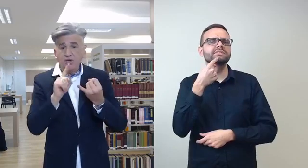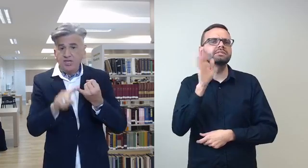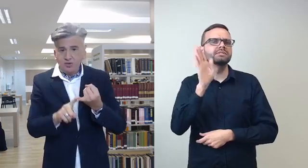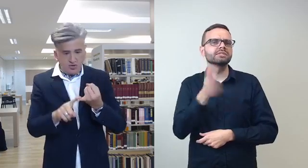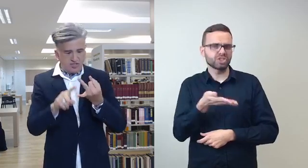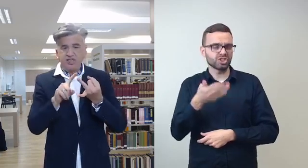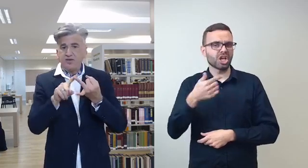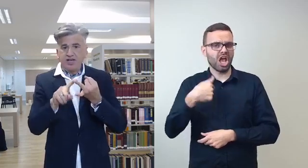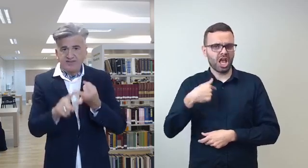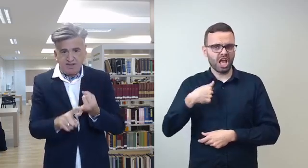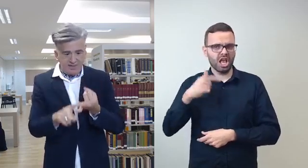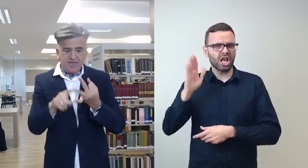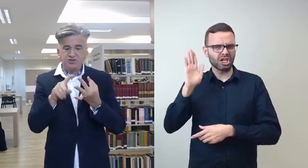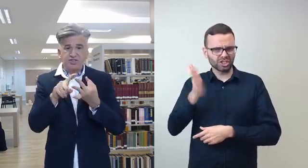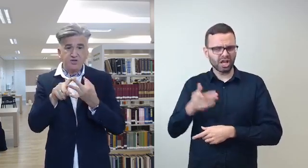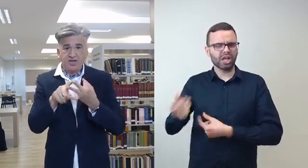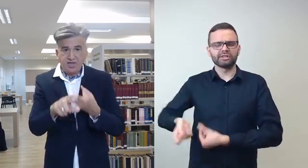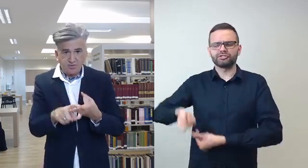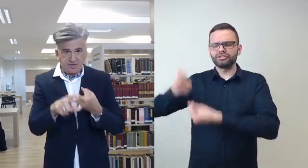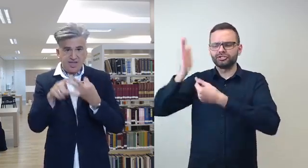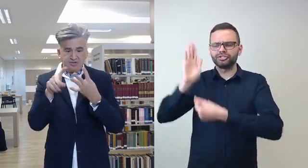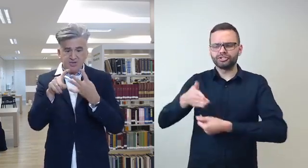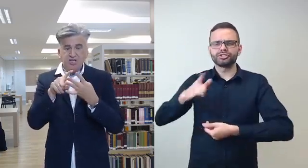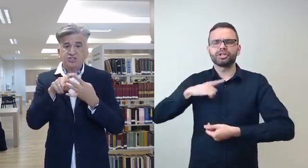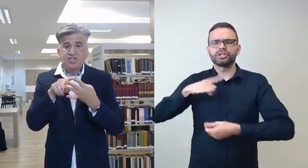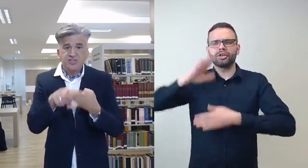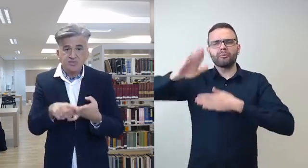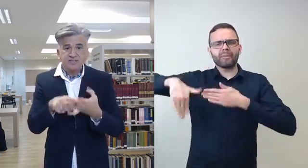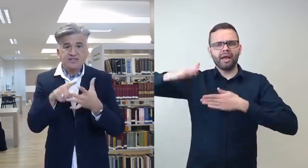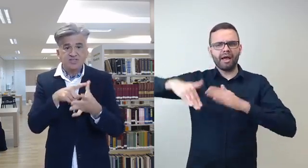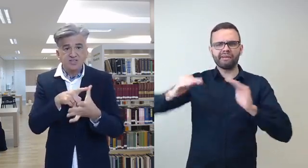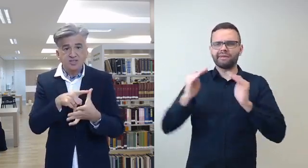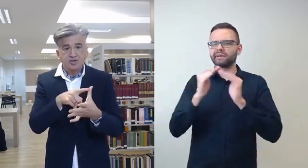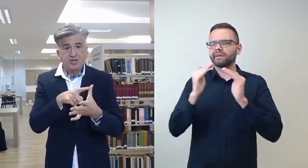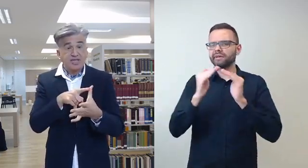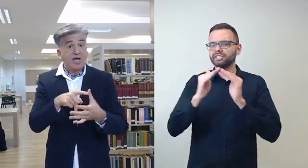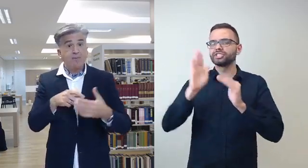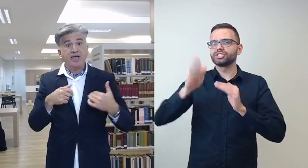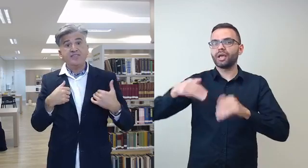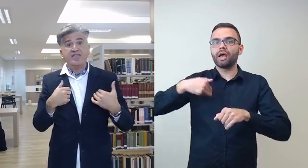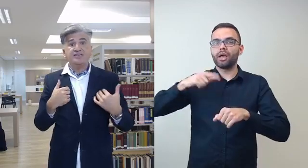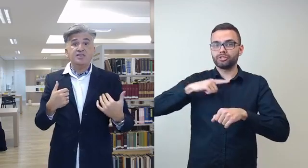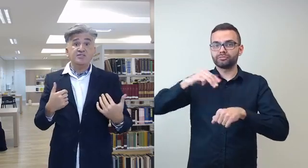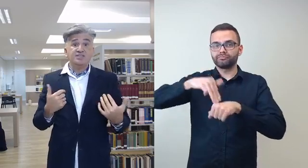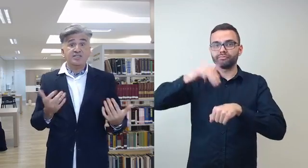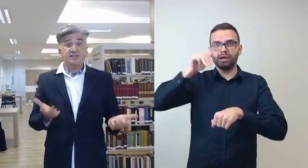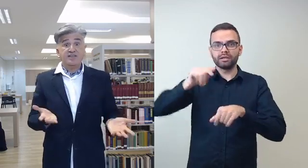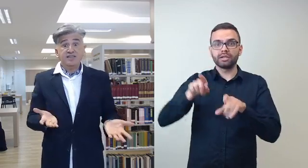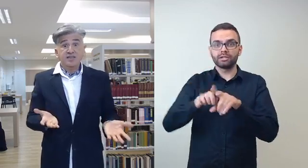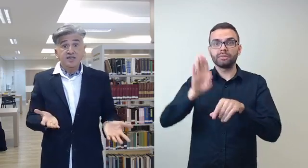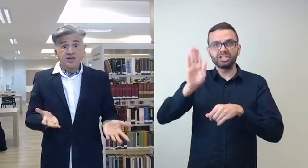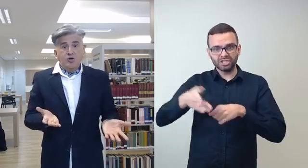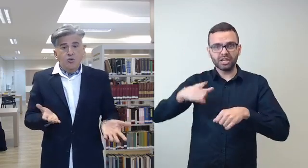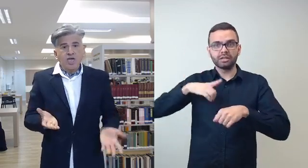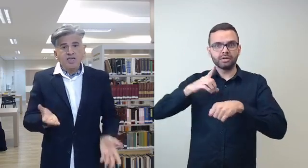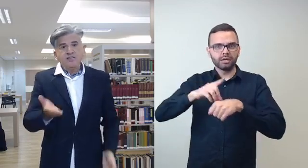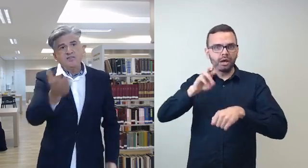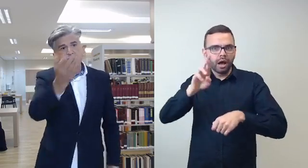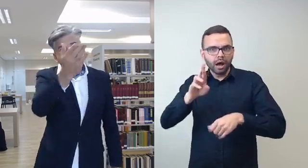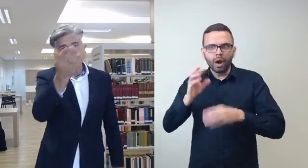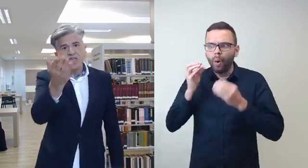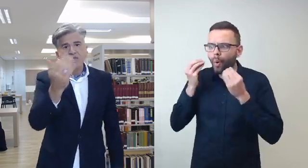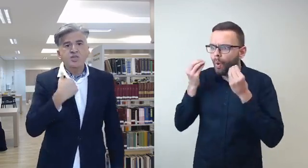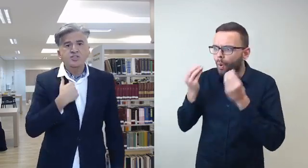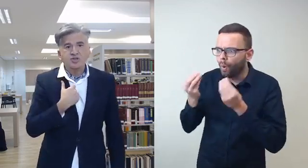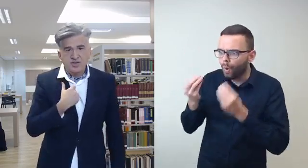sou rico, eu já tenho casa na praia, eu já tenho carro importado, já tenho mestrado, já tenho doutorado. A plateia saiu escandalizada. Como é que esse